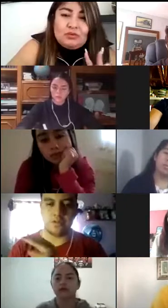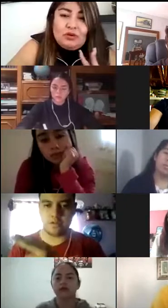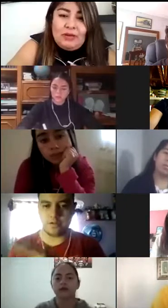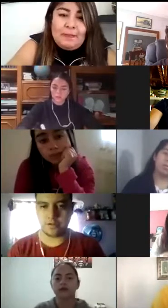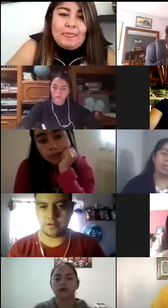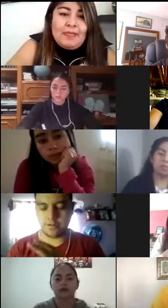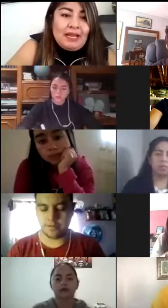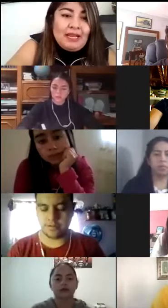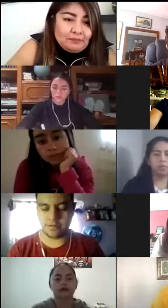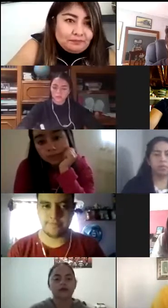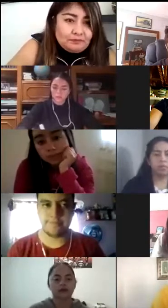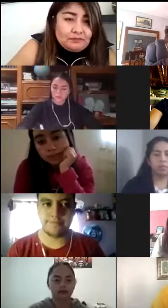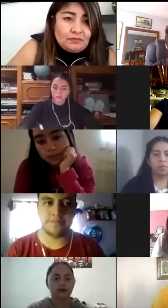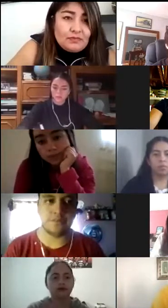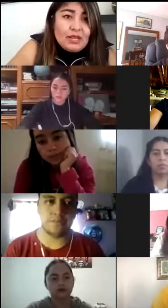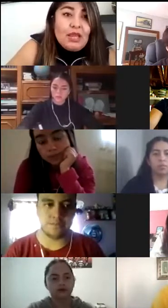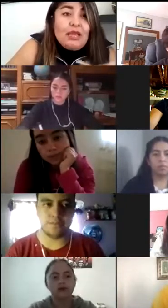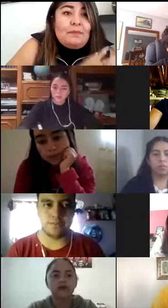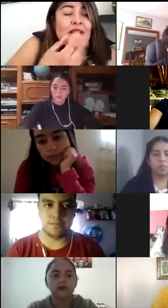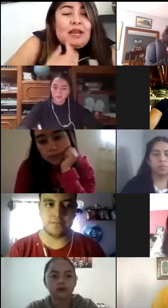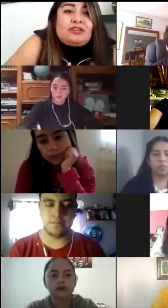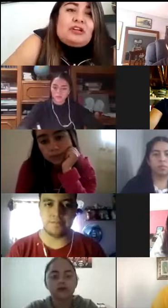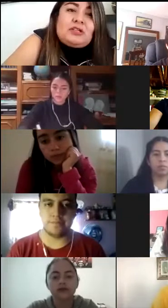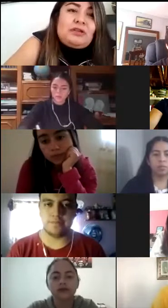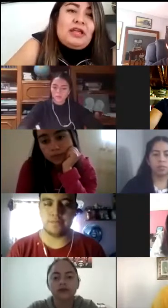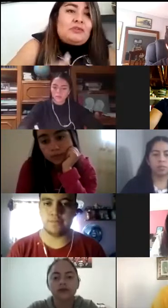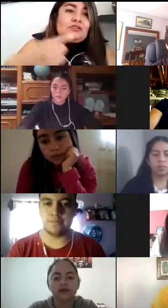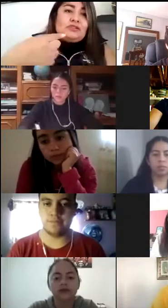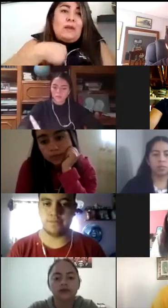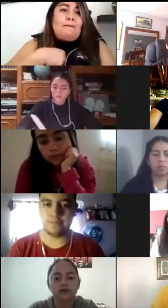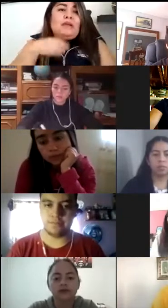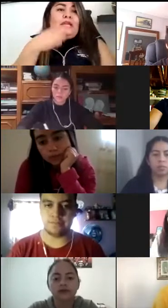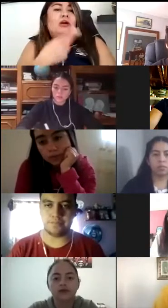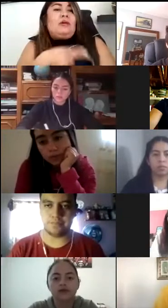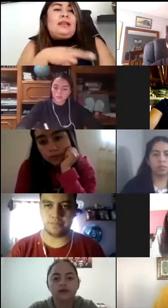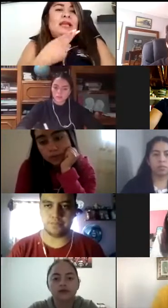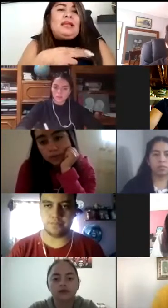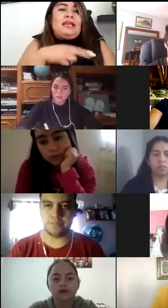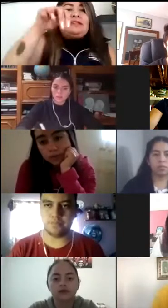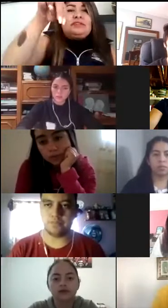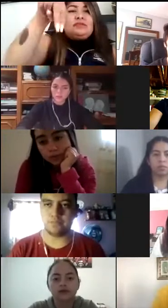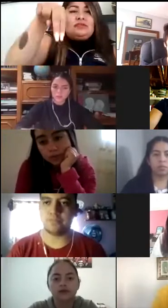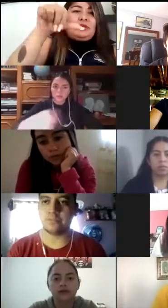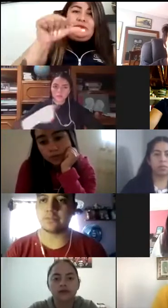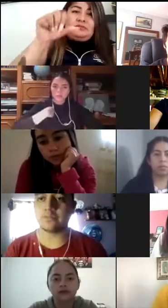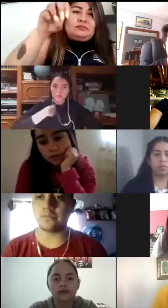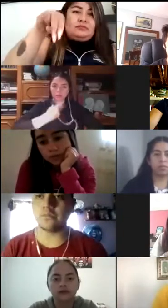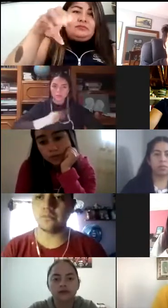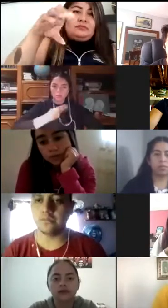tu nombre, ¿vale? Y para que nosotros respondamos, mi nombre, y ya dices tu